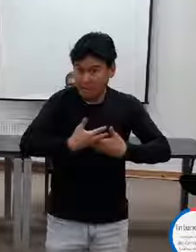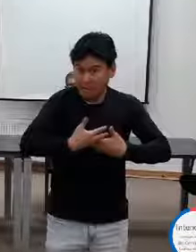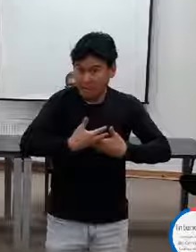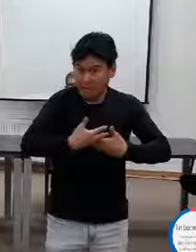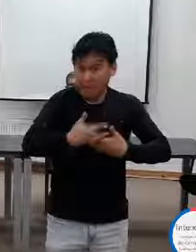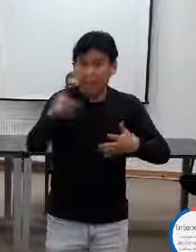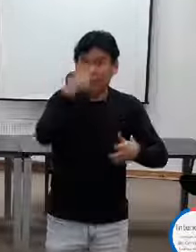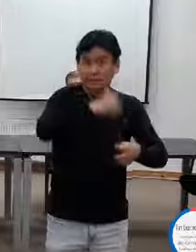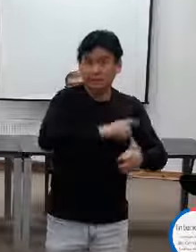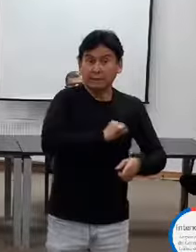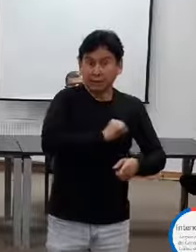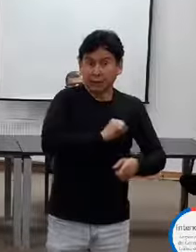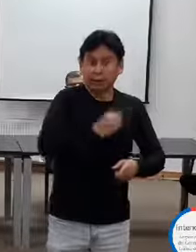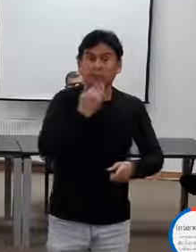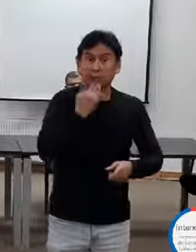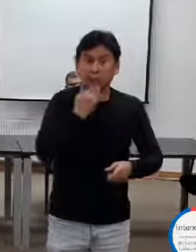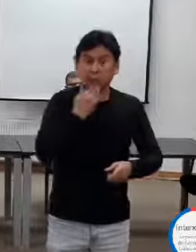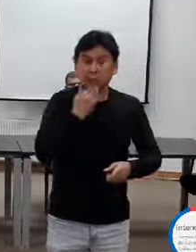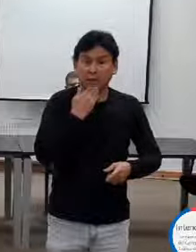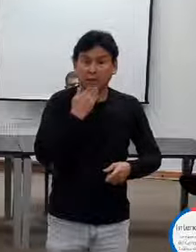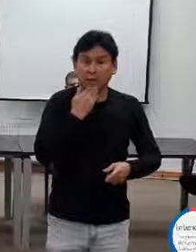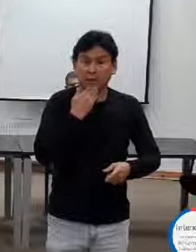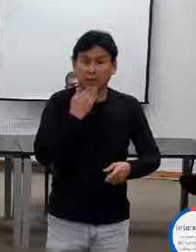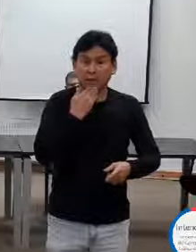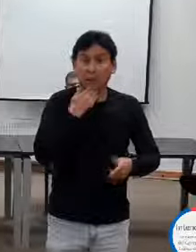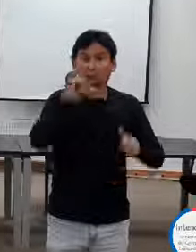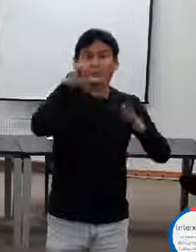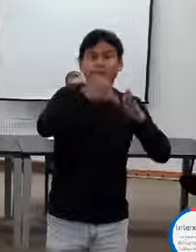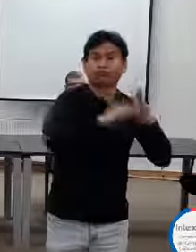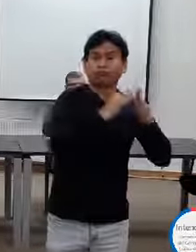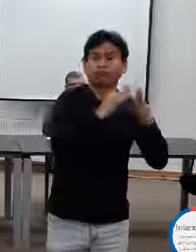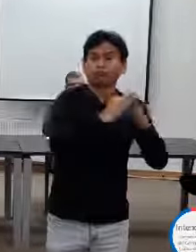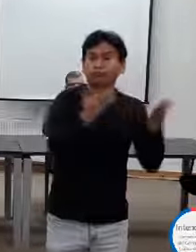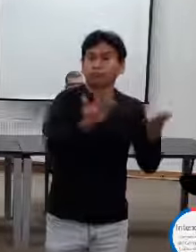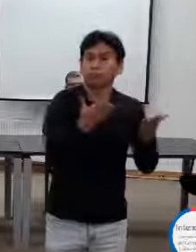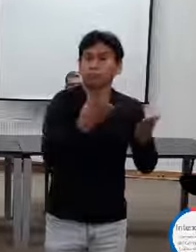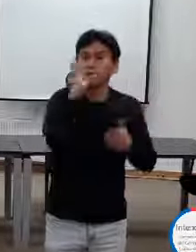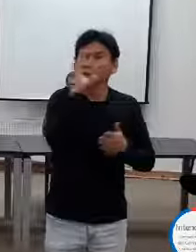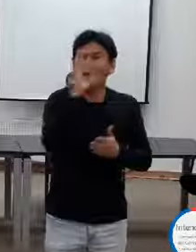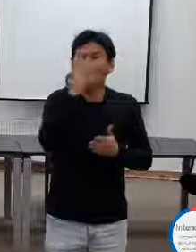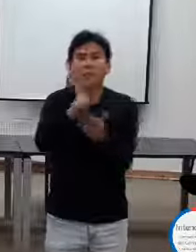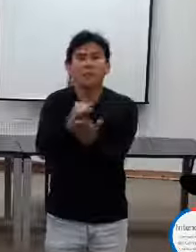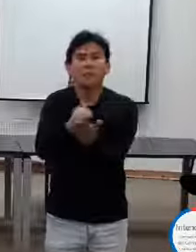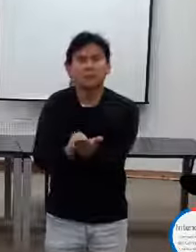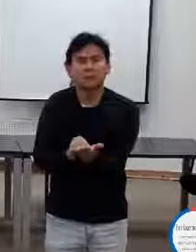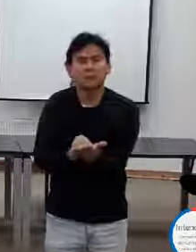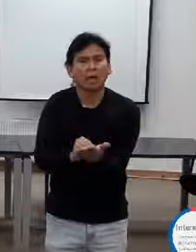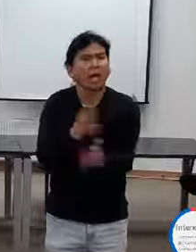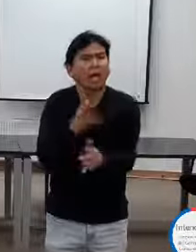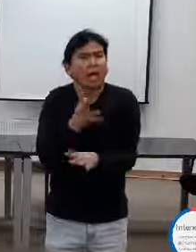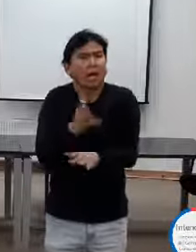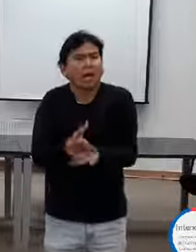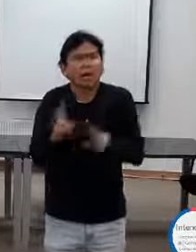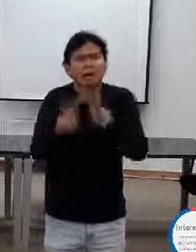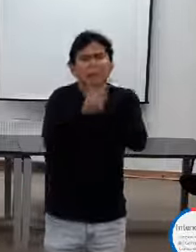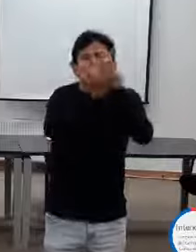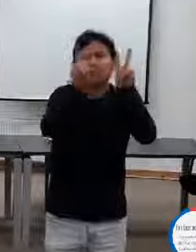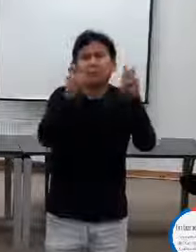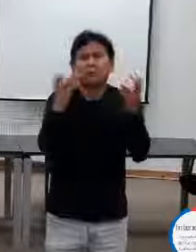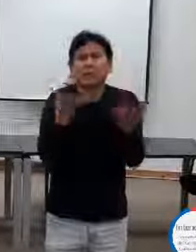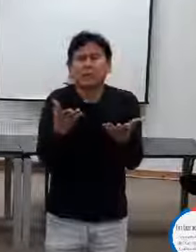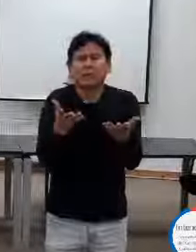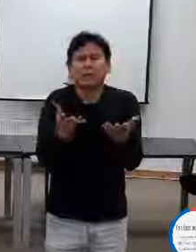Santiago, también tuvo que tomar una especie de cuarentena preventiva mientras se le buscaban sus papeles. O sea, ¿hay algún tema que